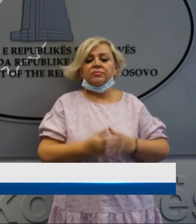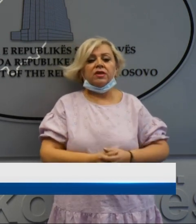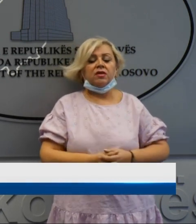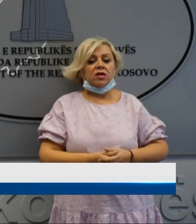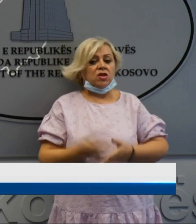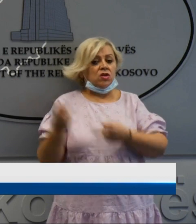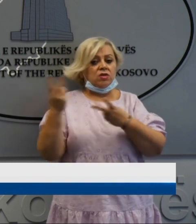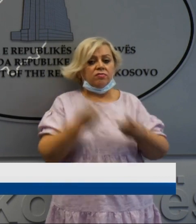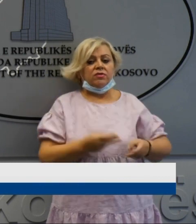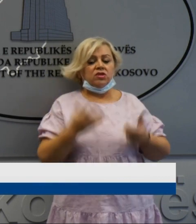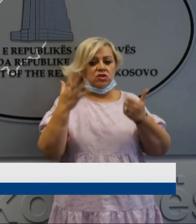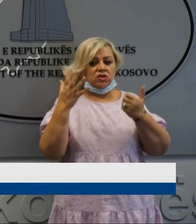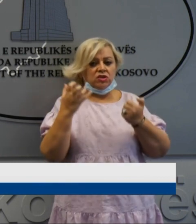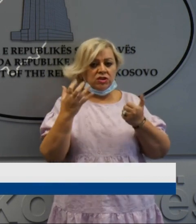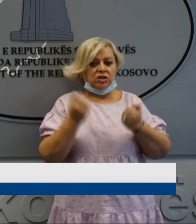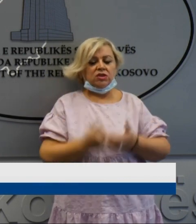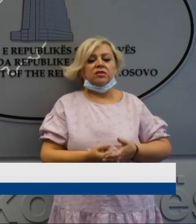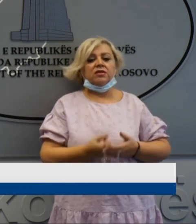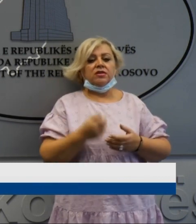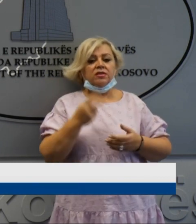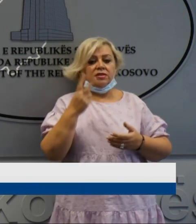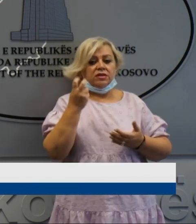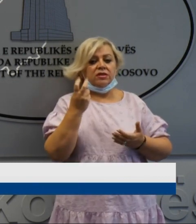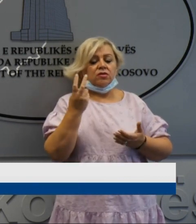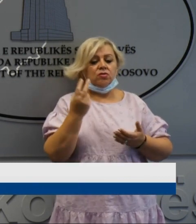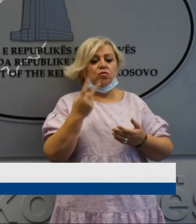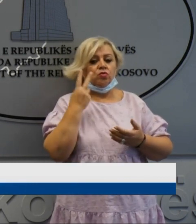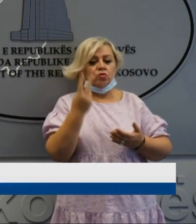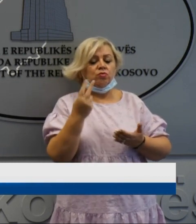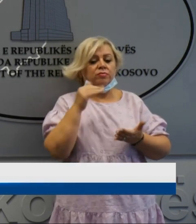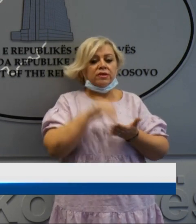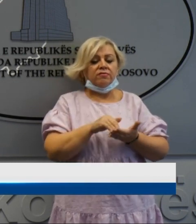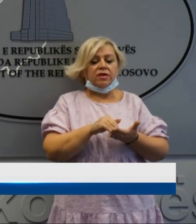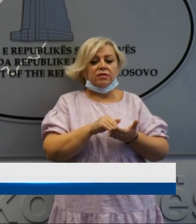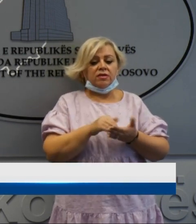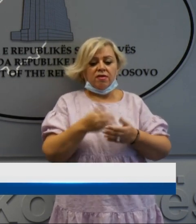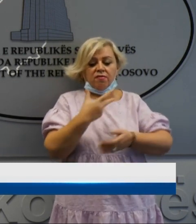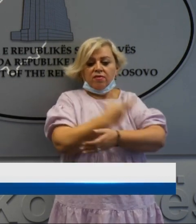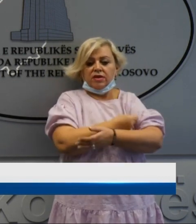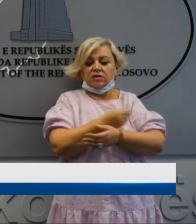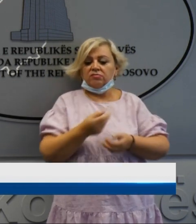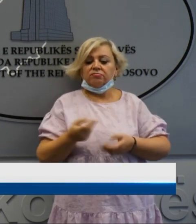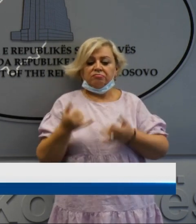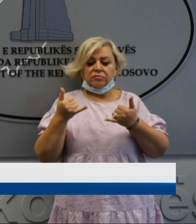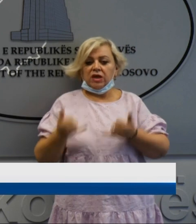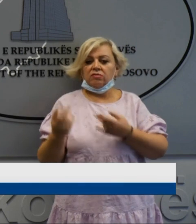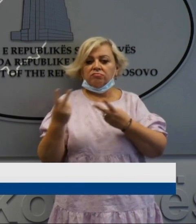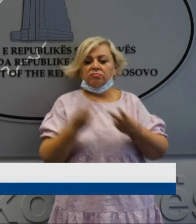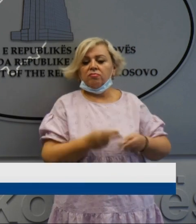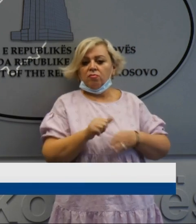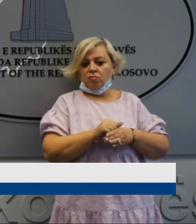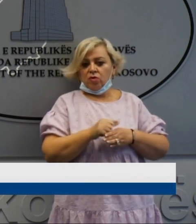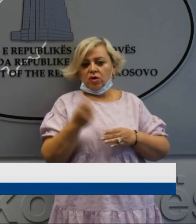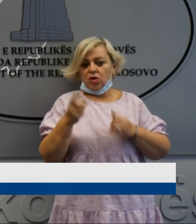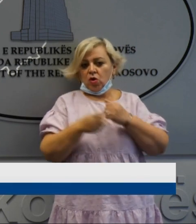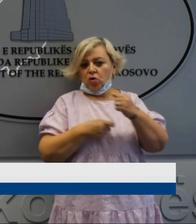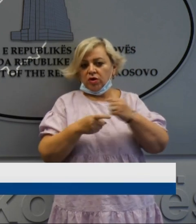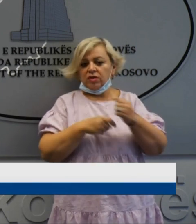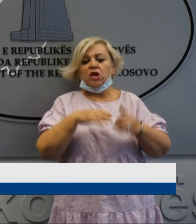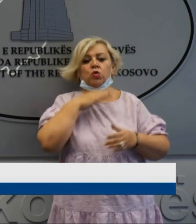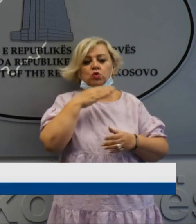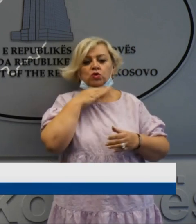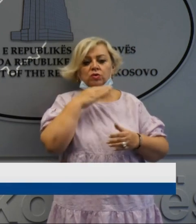do të vinë 622.000 vaksina, ku një pjesë tani më ka rritur gjatë muajve korrik dhe